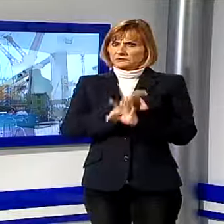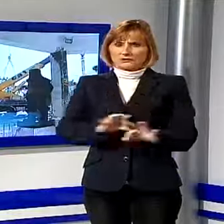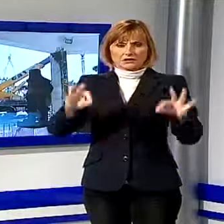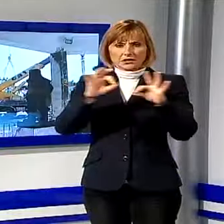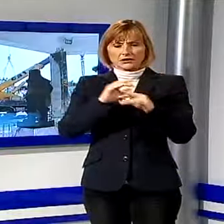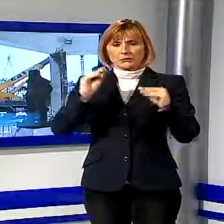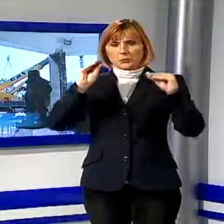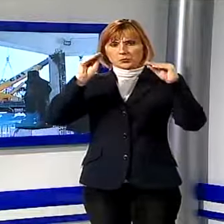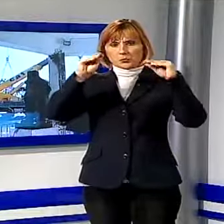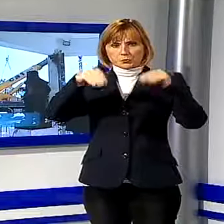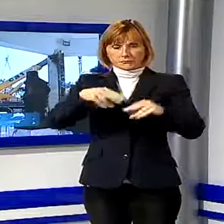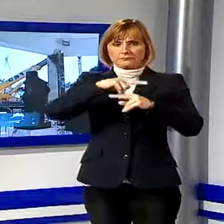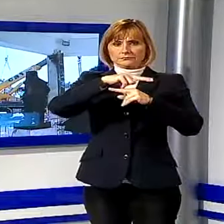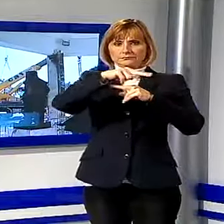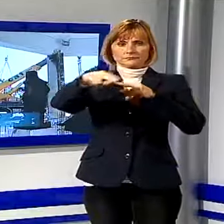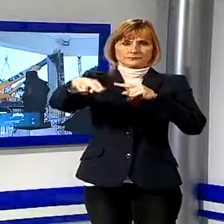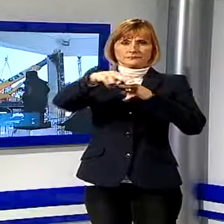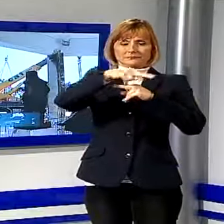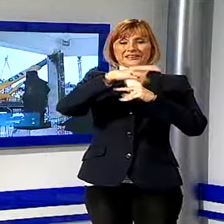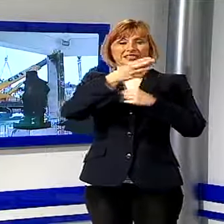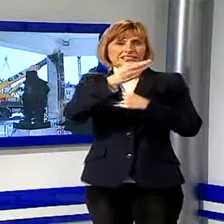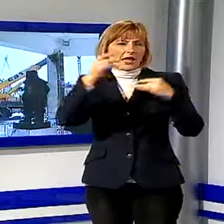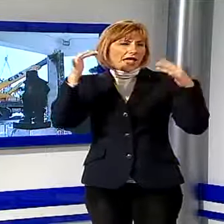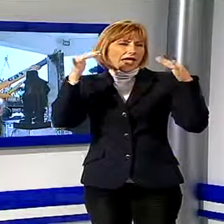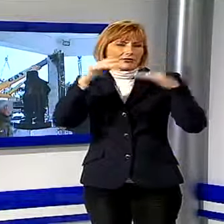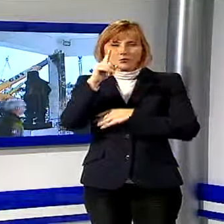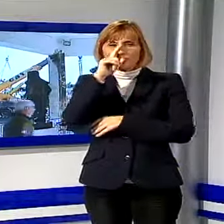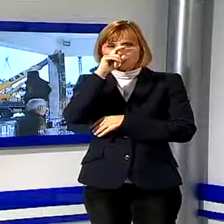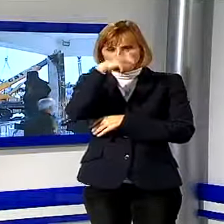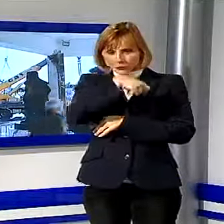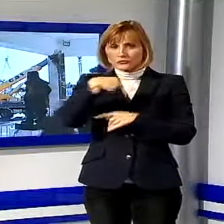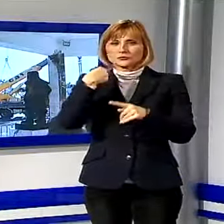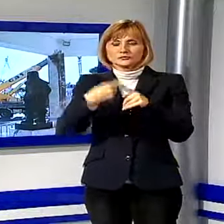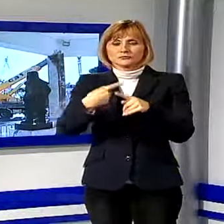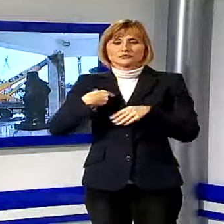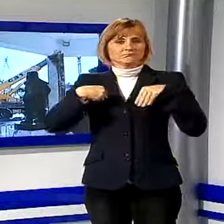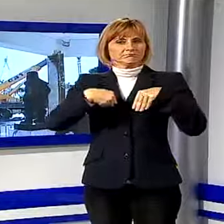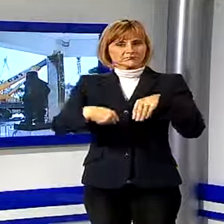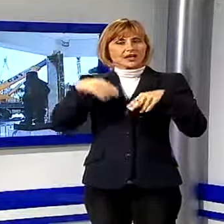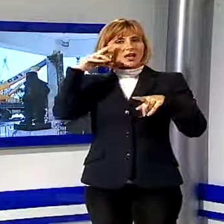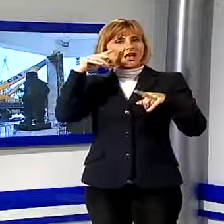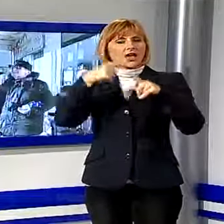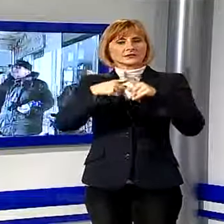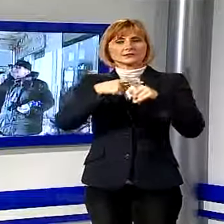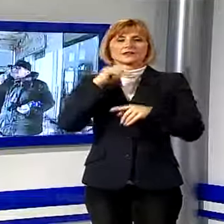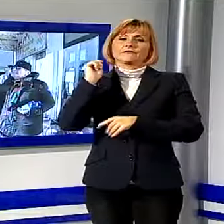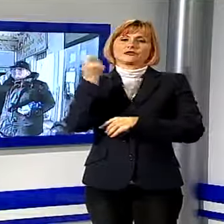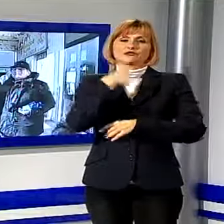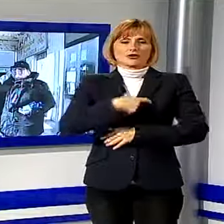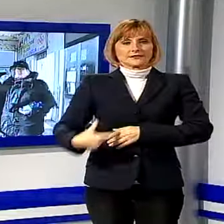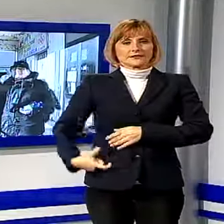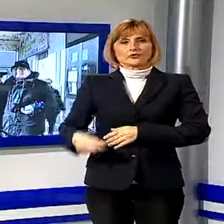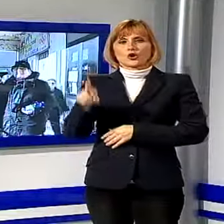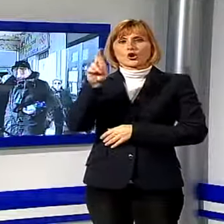ponte girante alla quale hanno assistito tanti curiosi, tra questi anche con orgoglio l'ex vice sindaco Chiara Romanini, che aveva seguito tutto